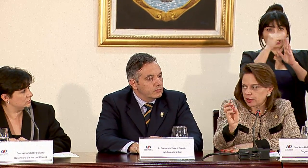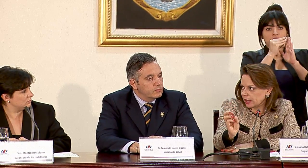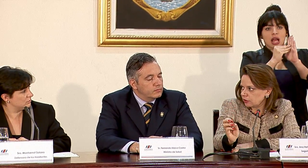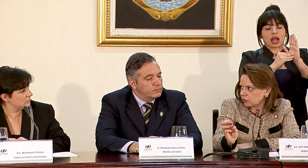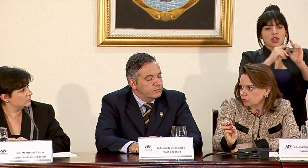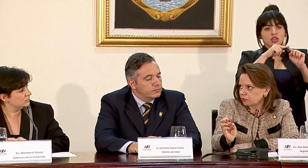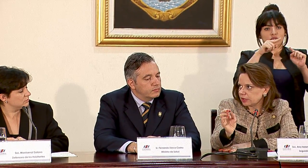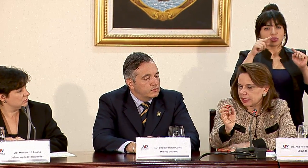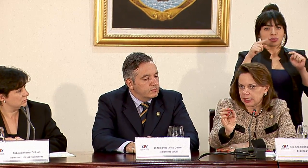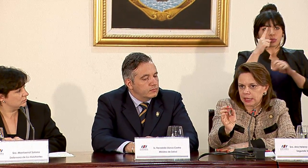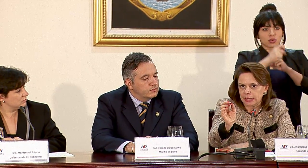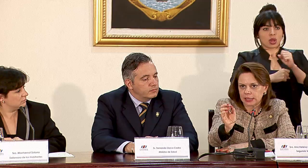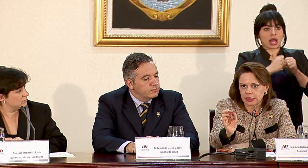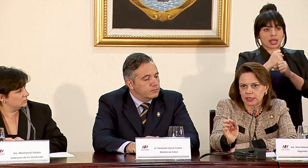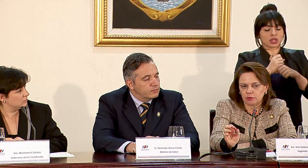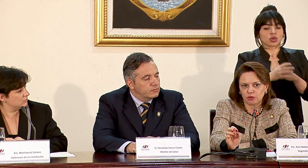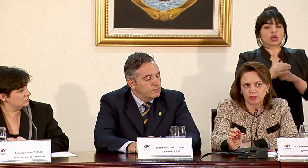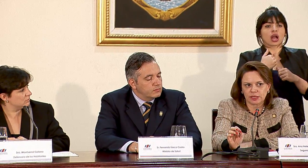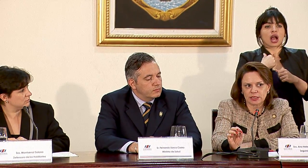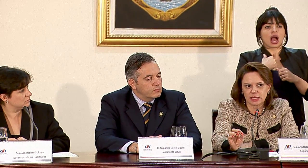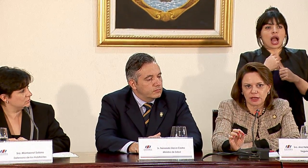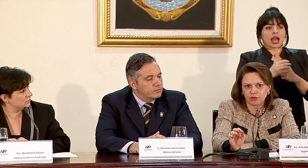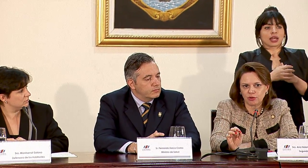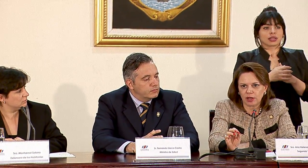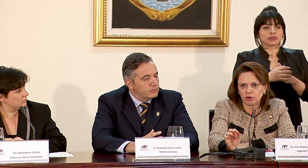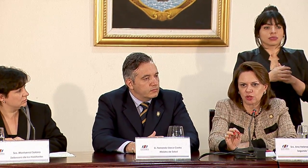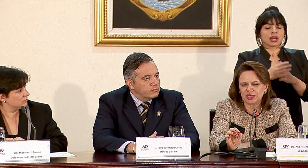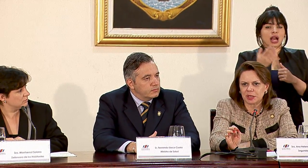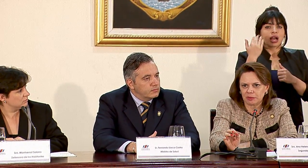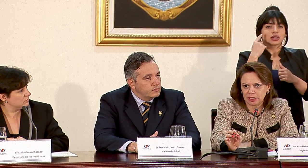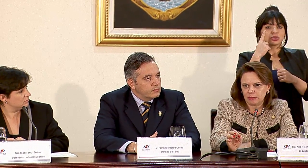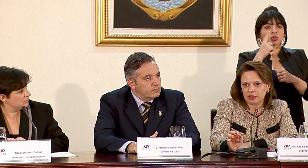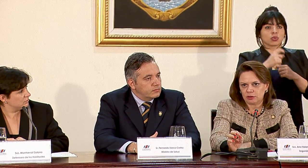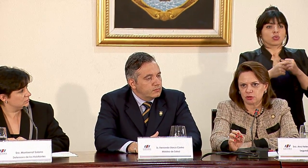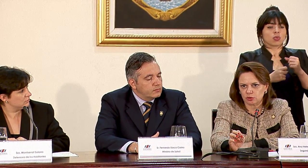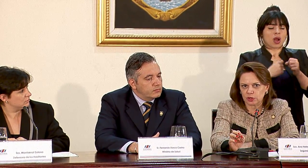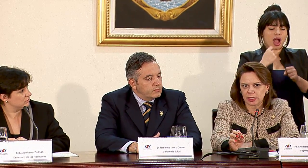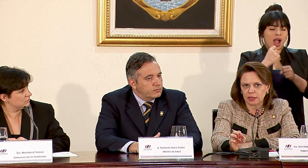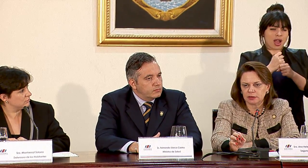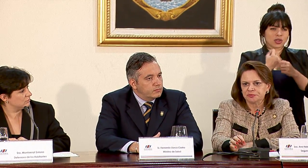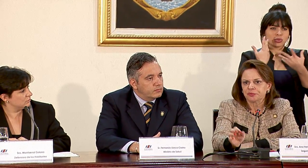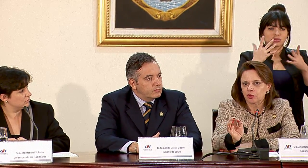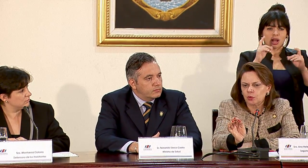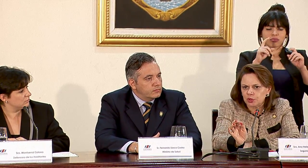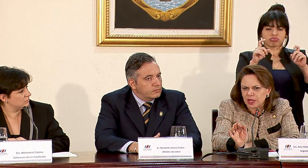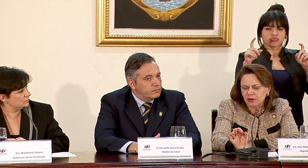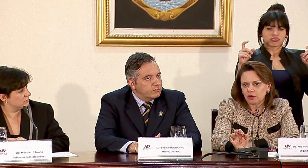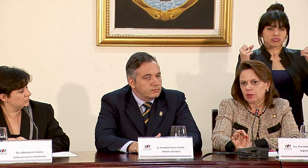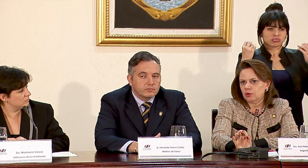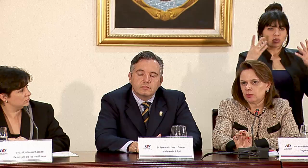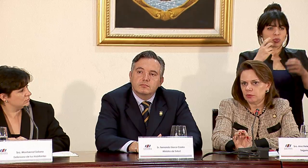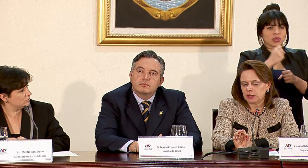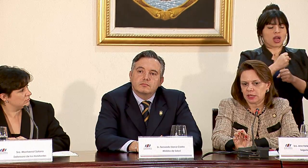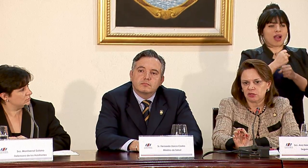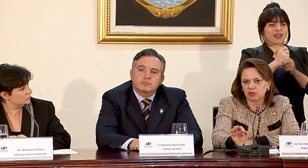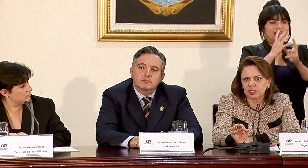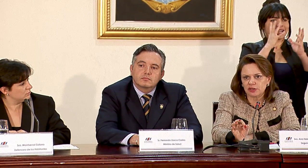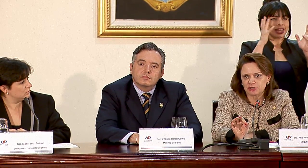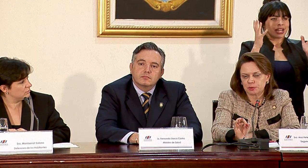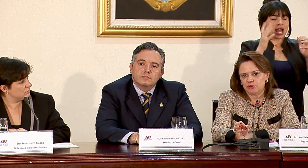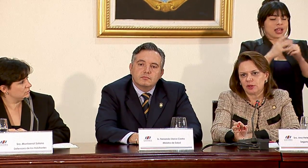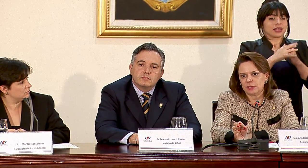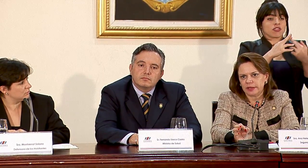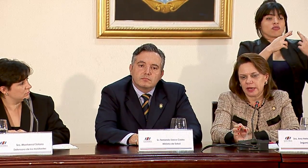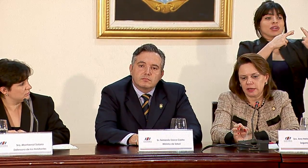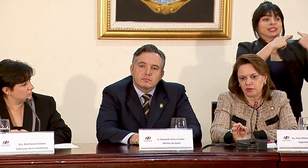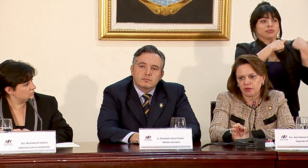por año, ¿verdad?, que tenemos. Es decir, ha sido algo tremendamente consultado, un trabajo enorme, en donde